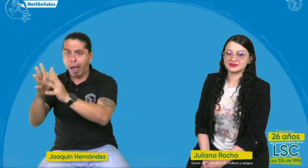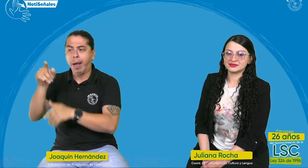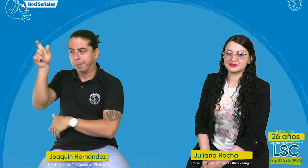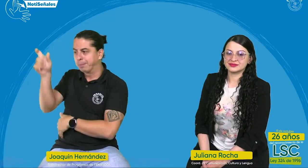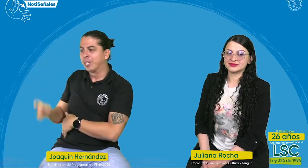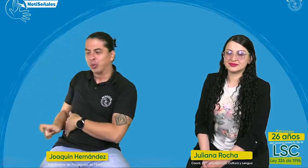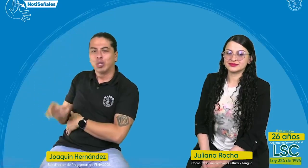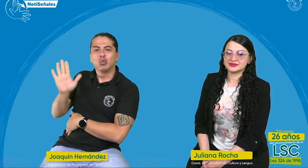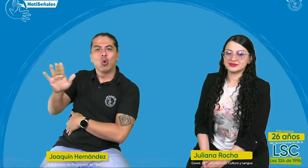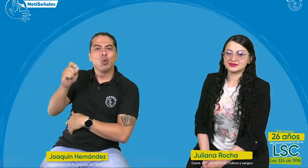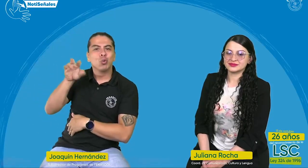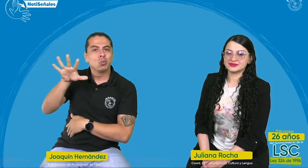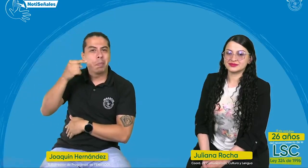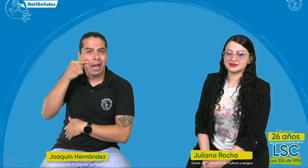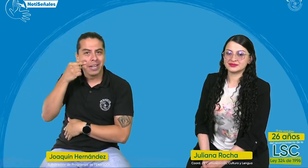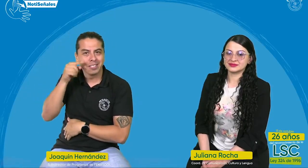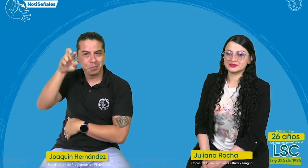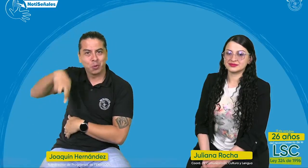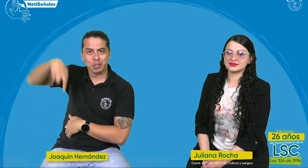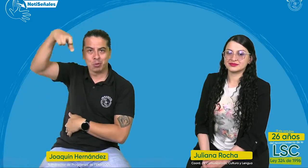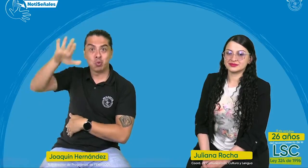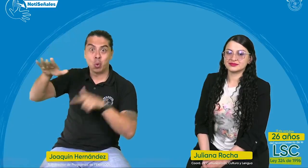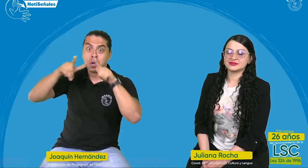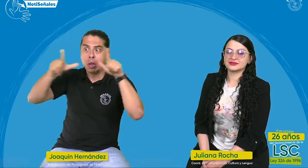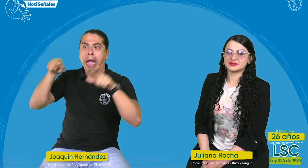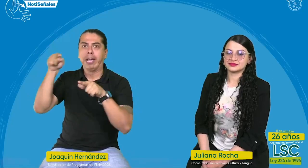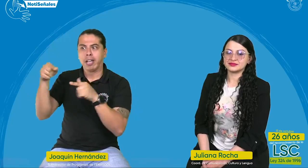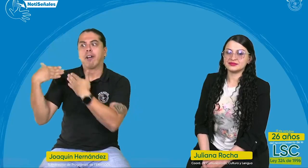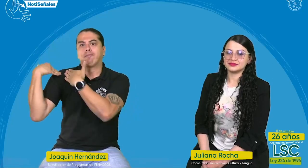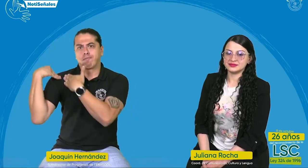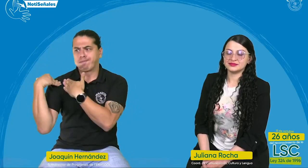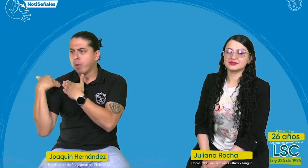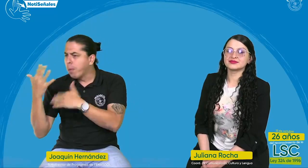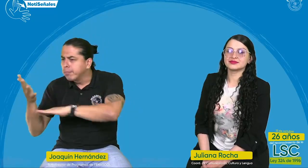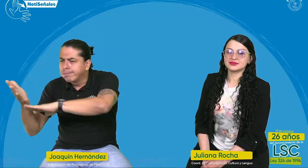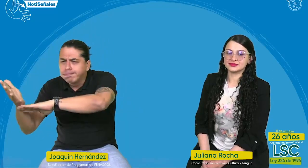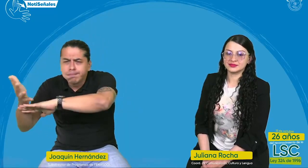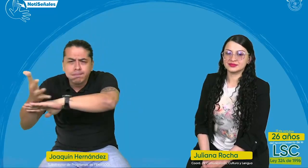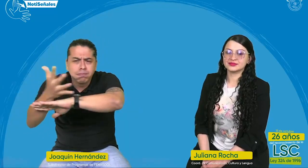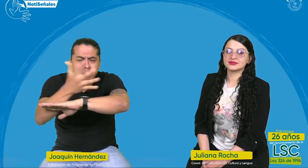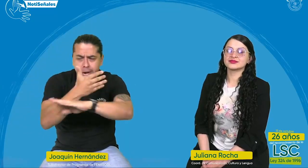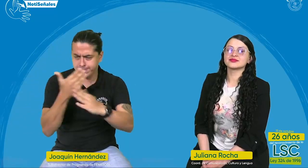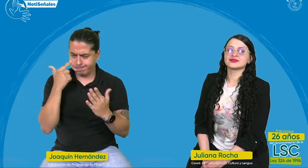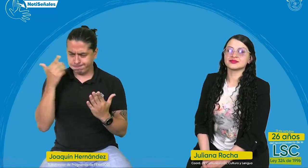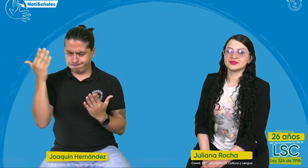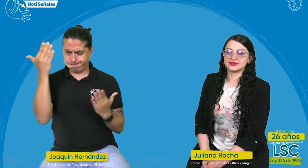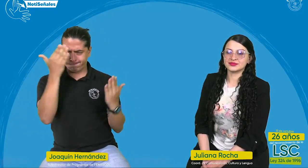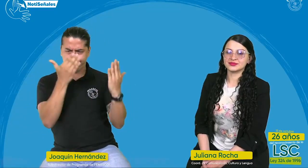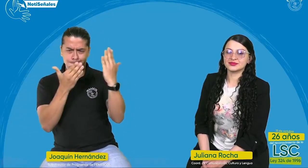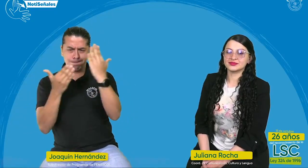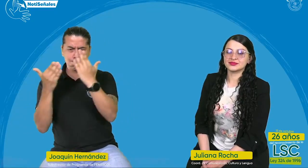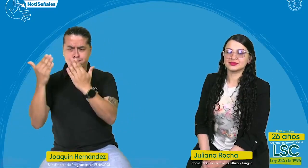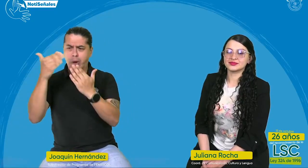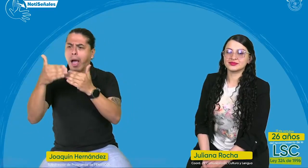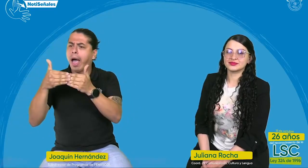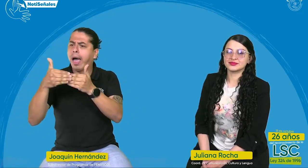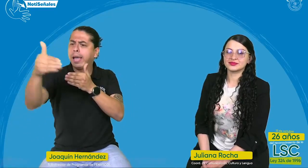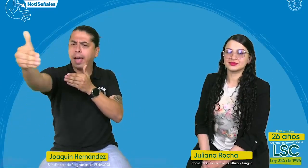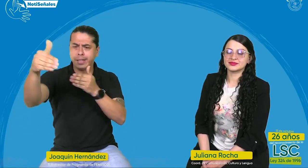uso contextual de estos discursos pues luz Mari López que es lingüista pues justamente se está encargando